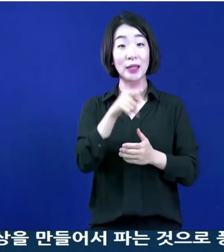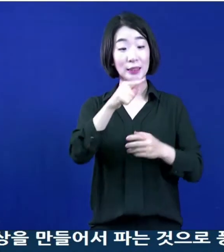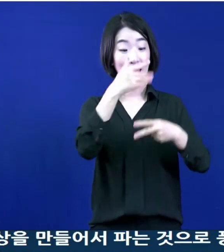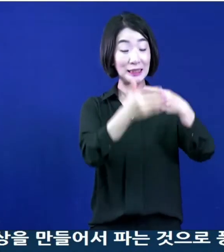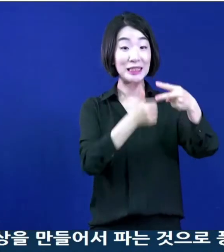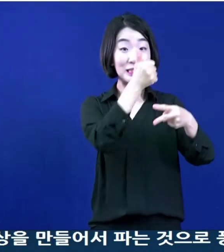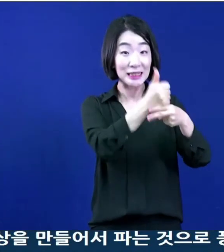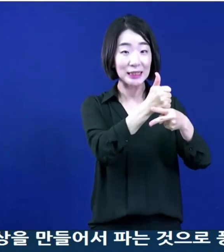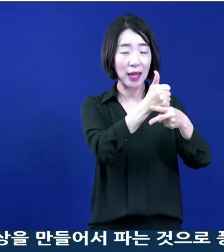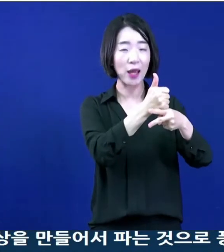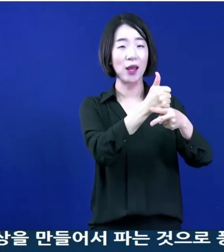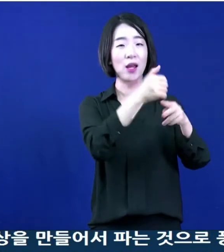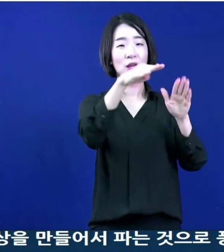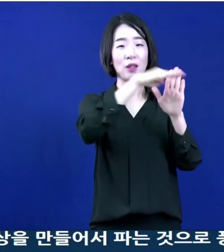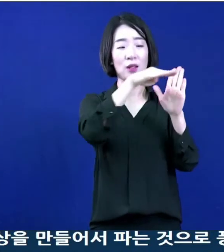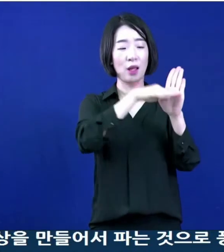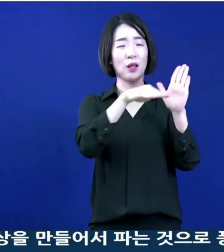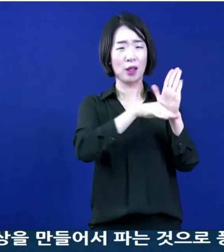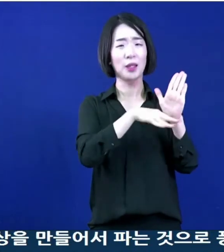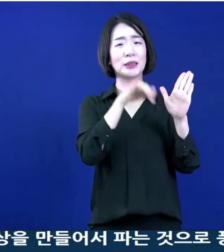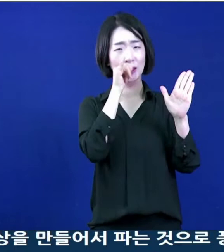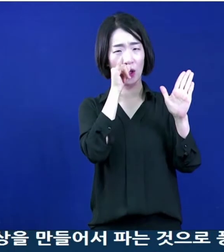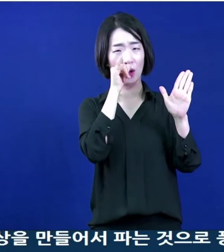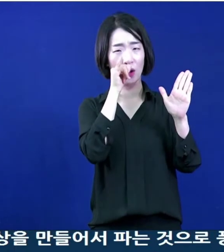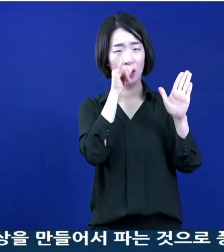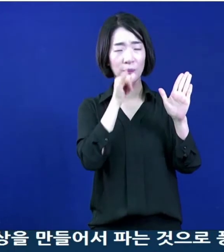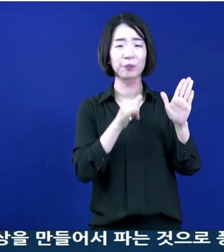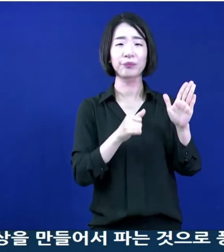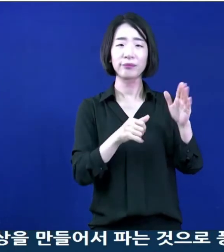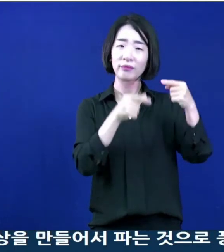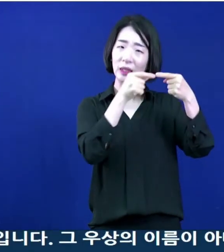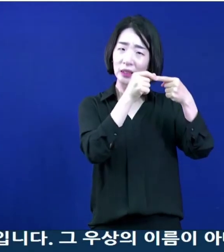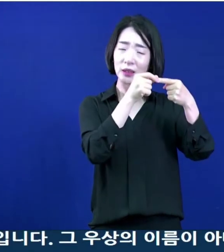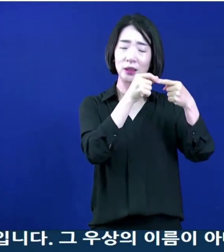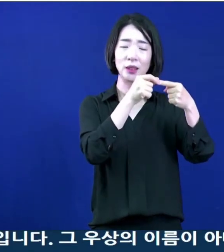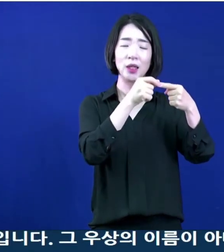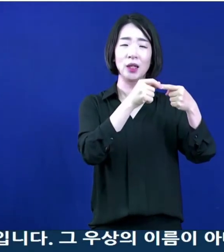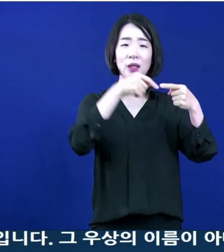있어요. 1세대 신이 한 12명 됩니다. 그 1세대 신 가운데